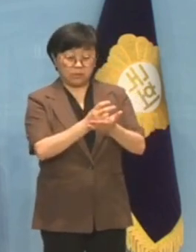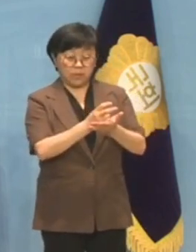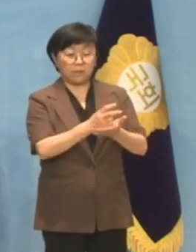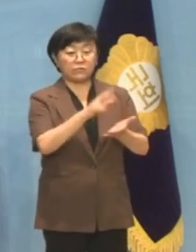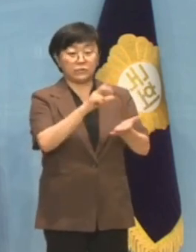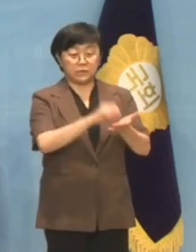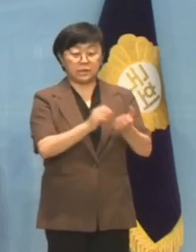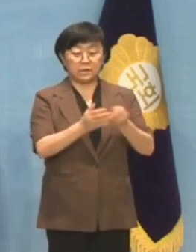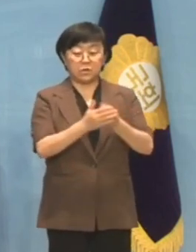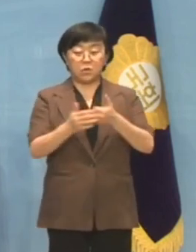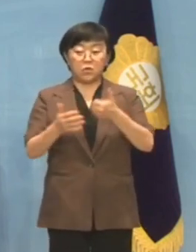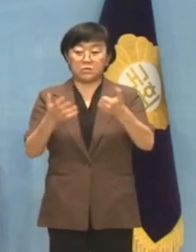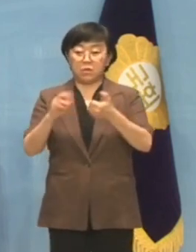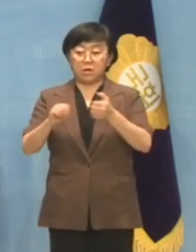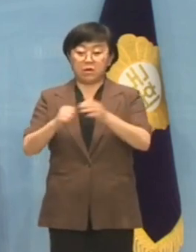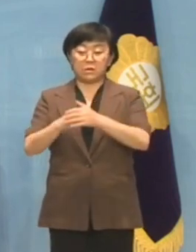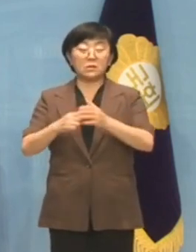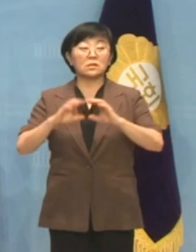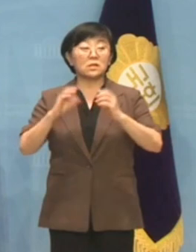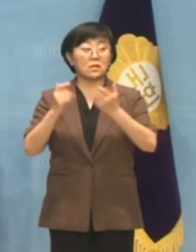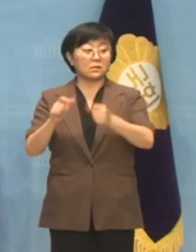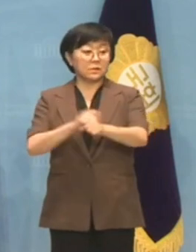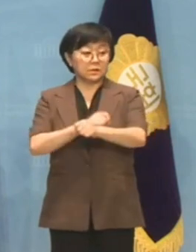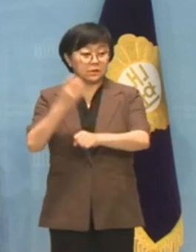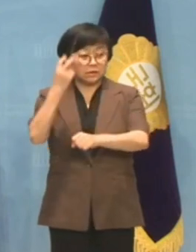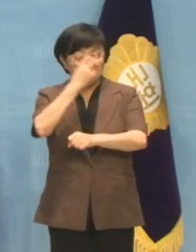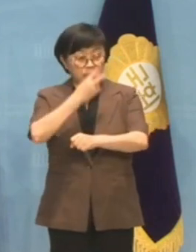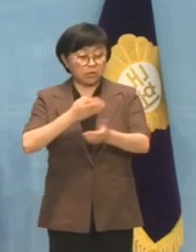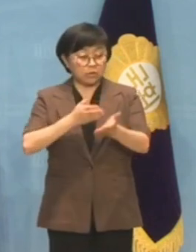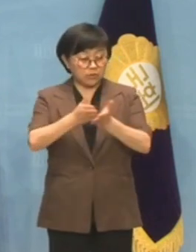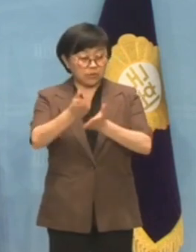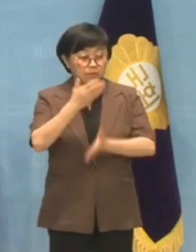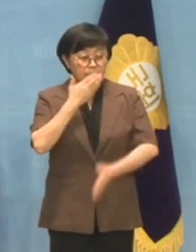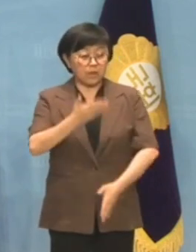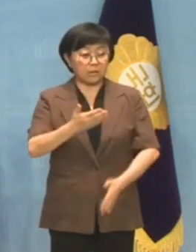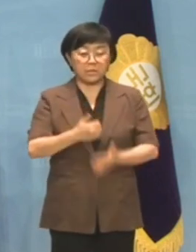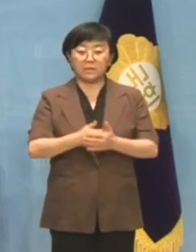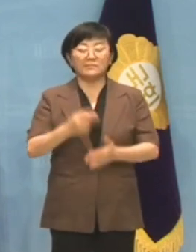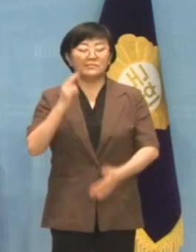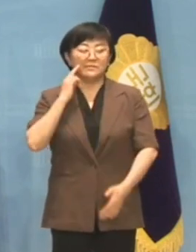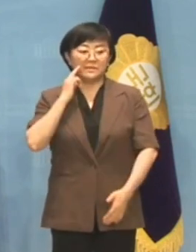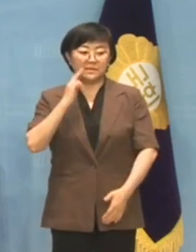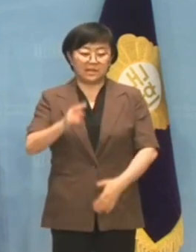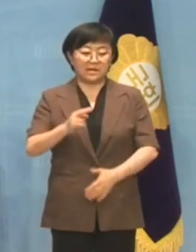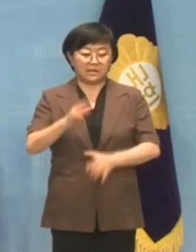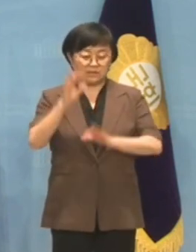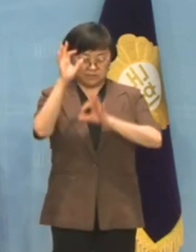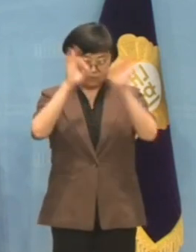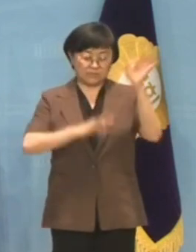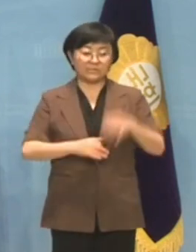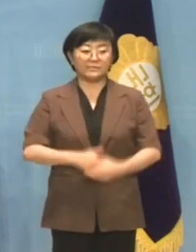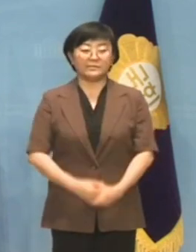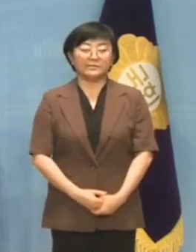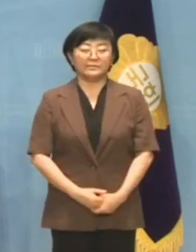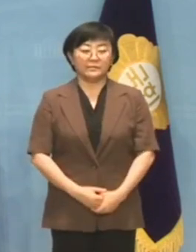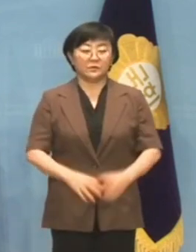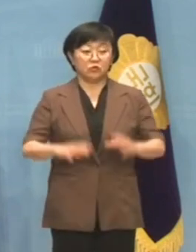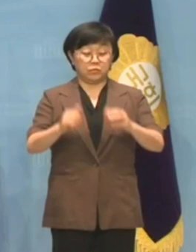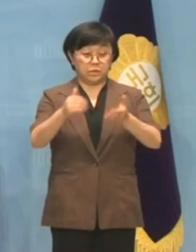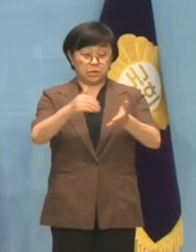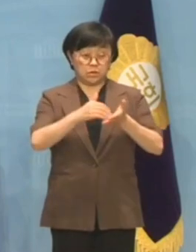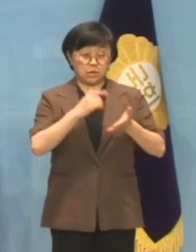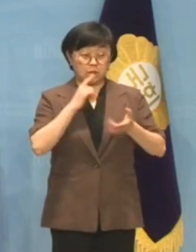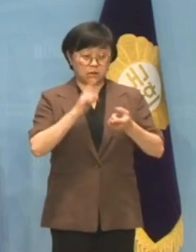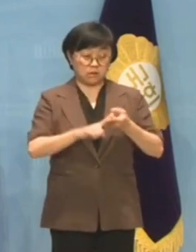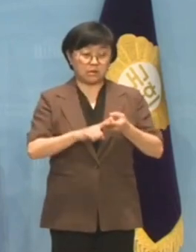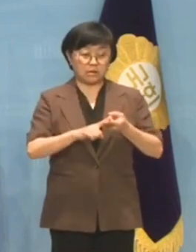50억 클럽 특검법으로 돌파해 보려는 의도라면 심각한 오판입니다. 국민의 요구라는